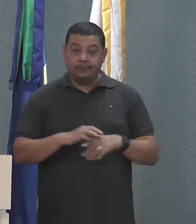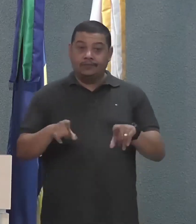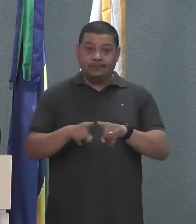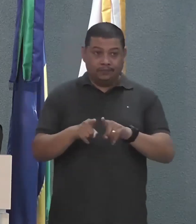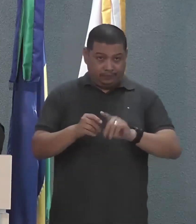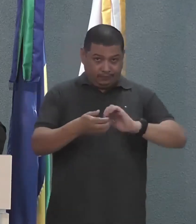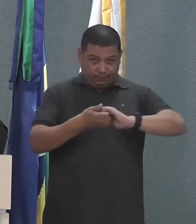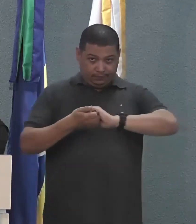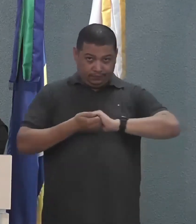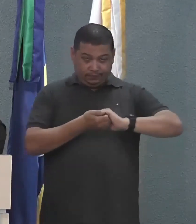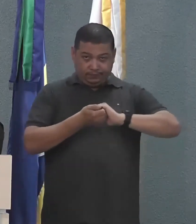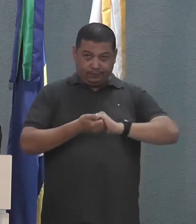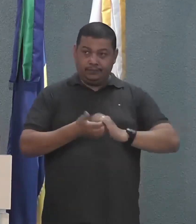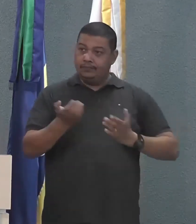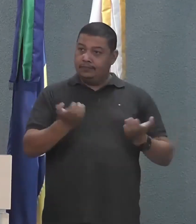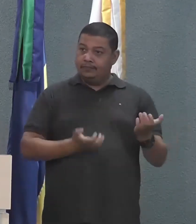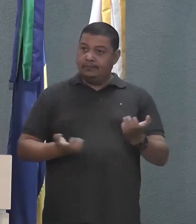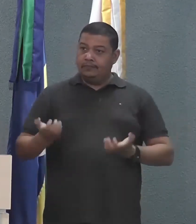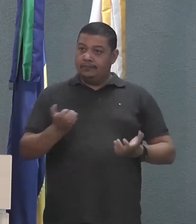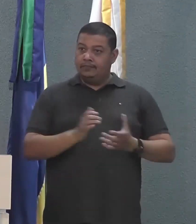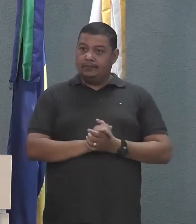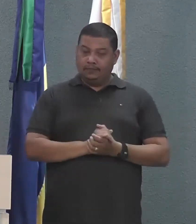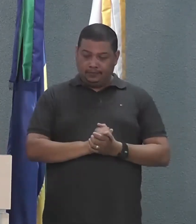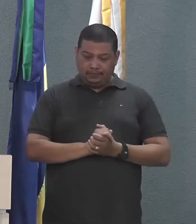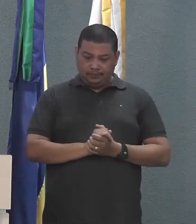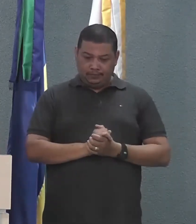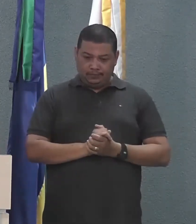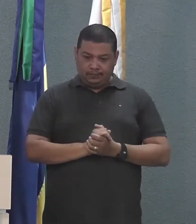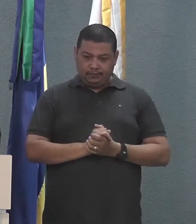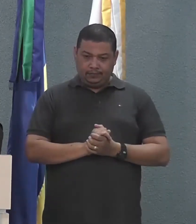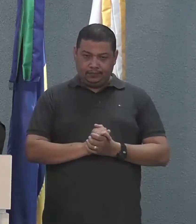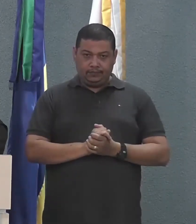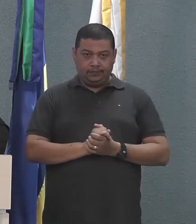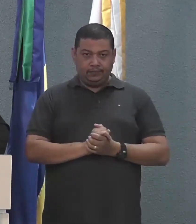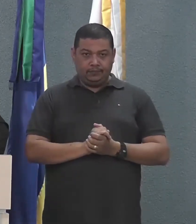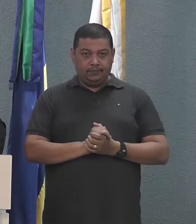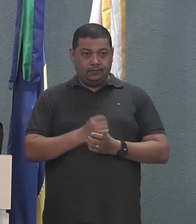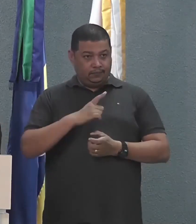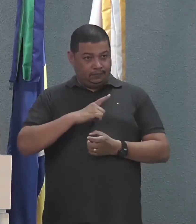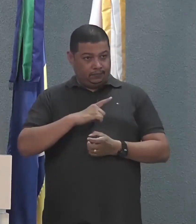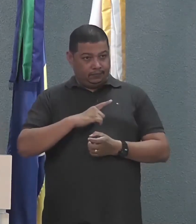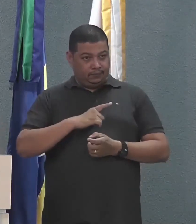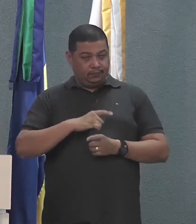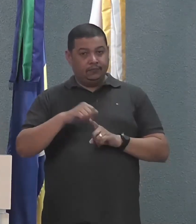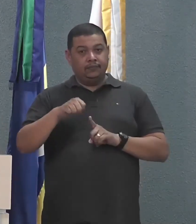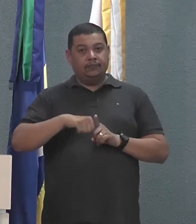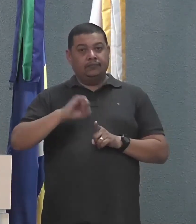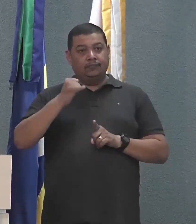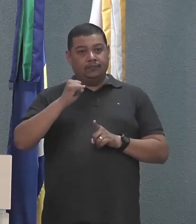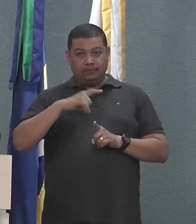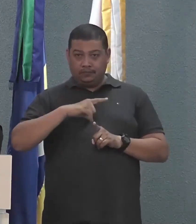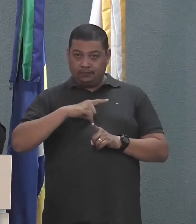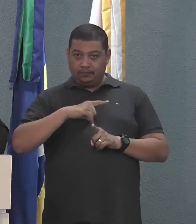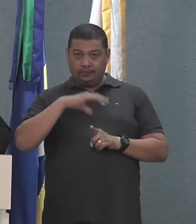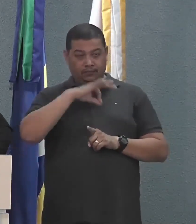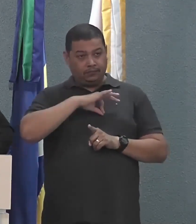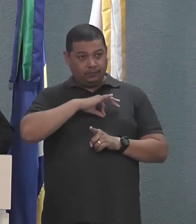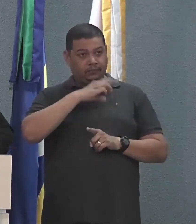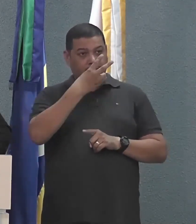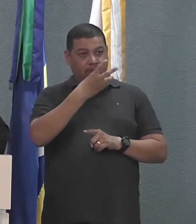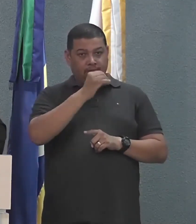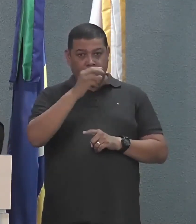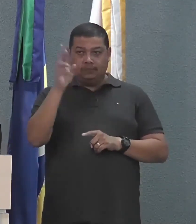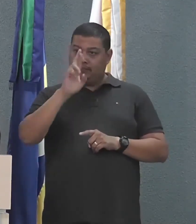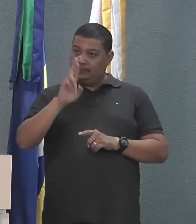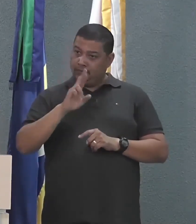Parabenizar aos servidores que irão receber, a partir de janeiro, a gratificação de